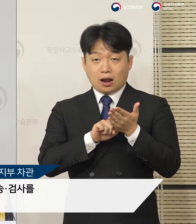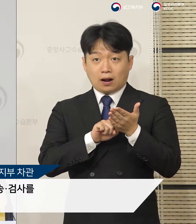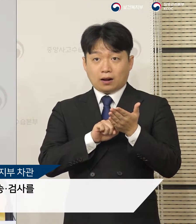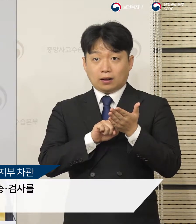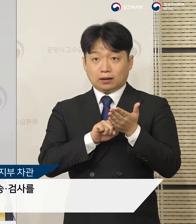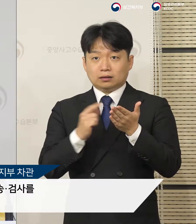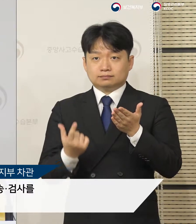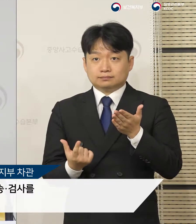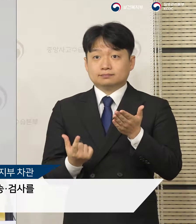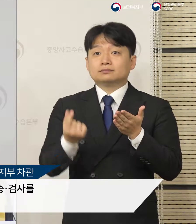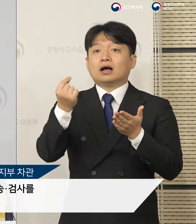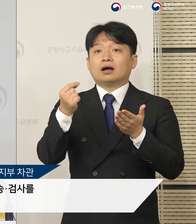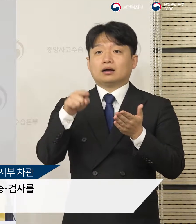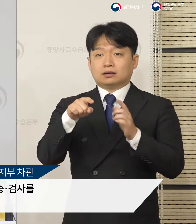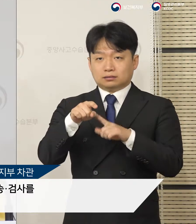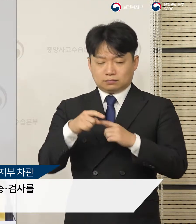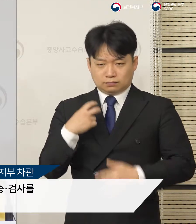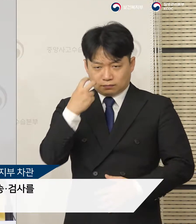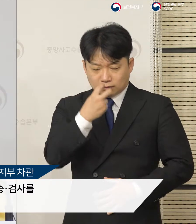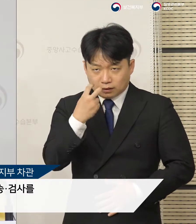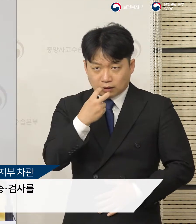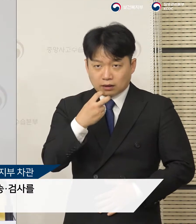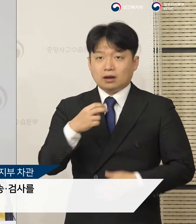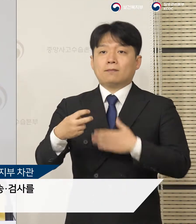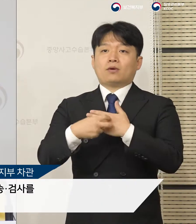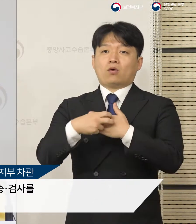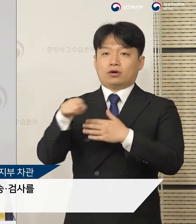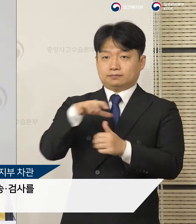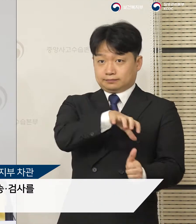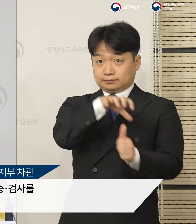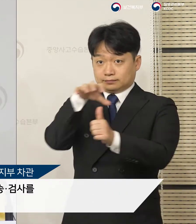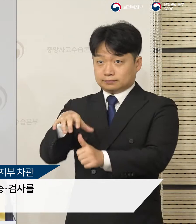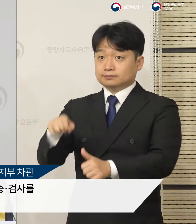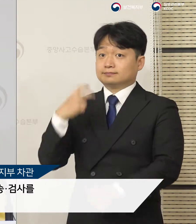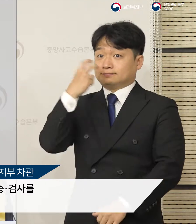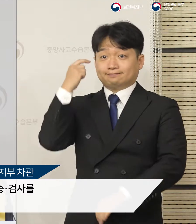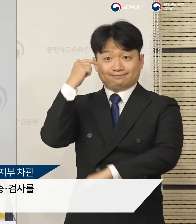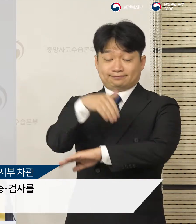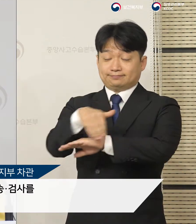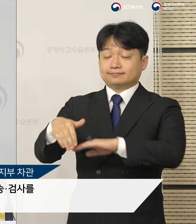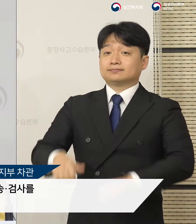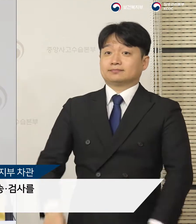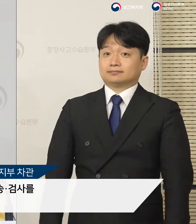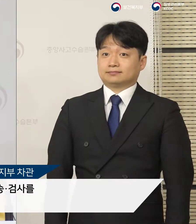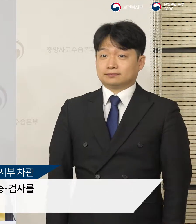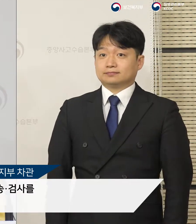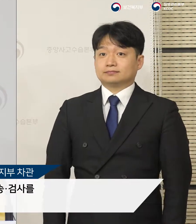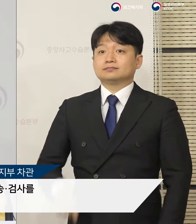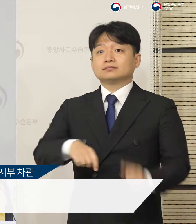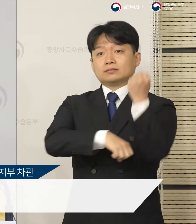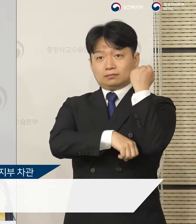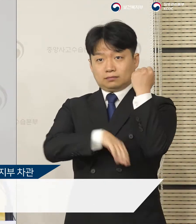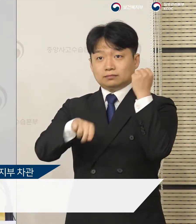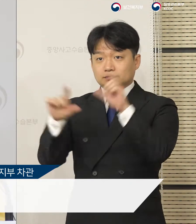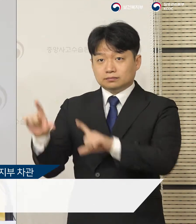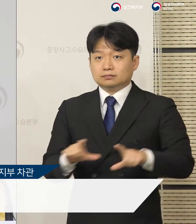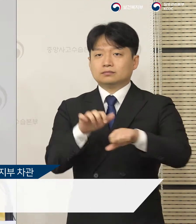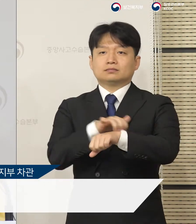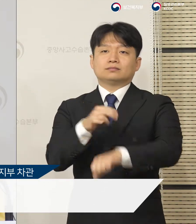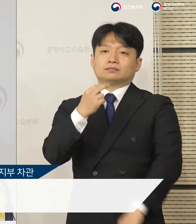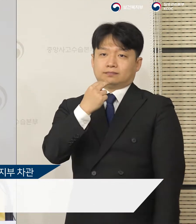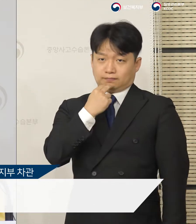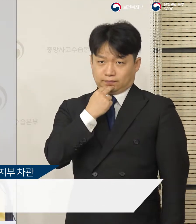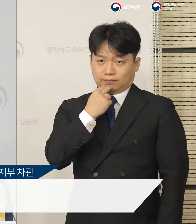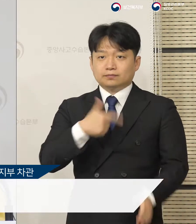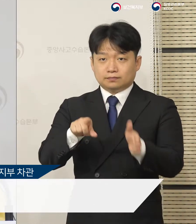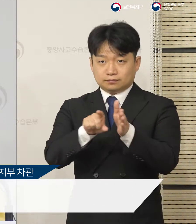즉시 음압 차량을 이용하여 격리병원으로 이송 검사를 받게 될 것입니다. 기본적인 생활에